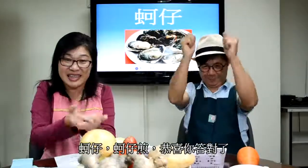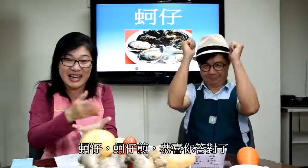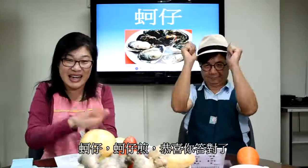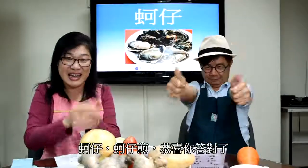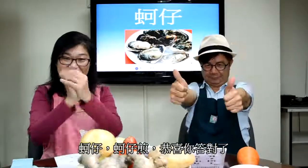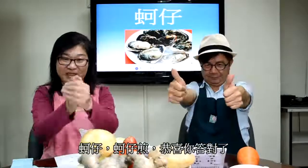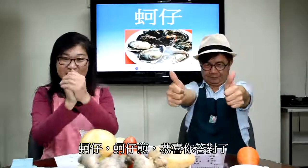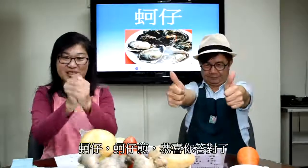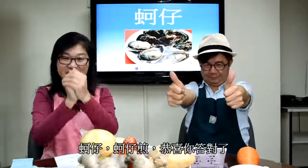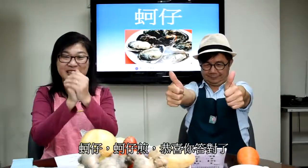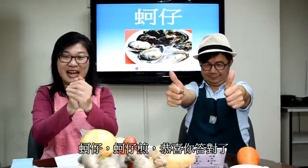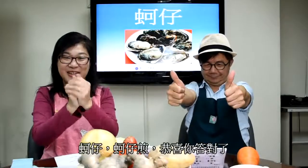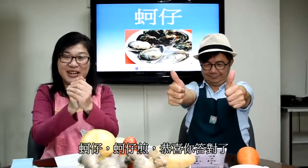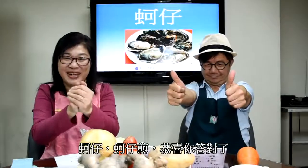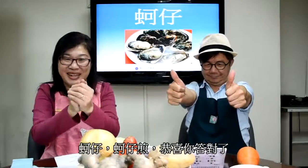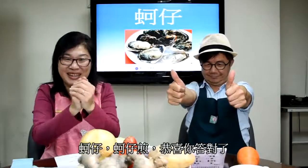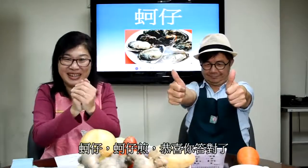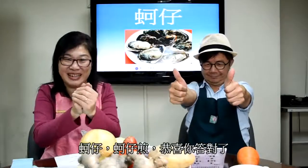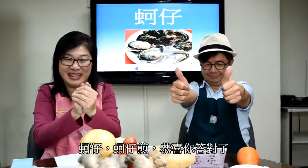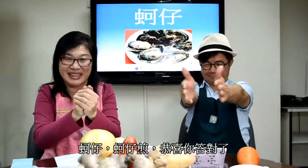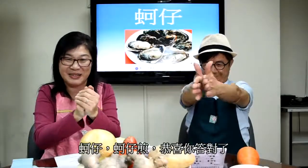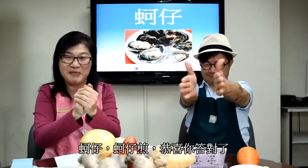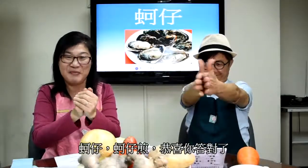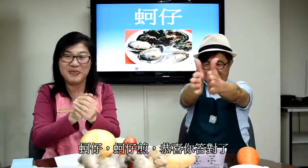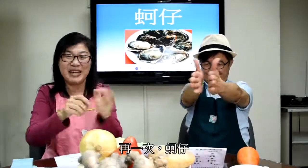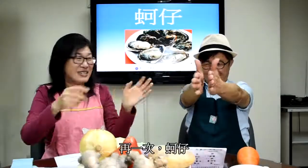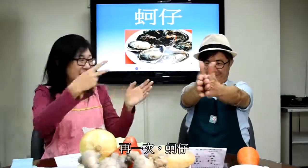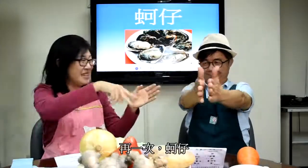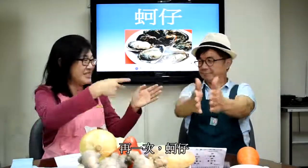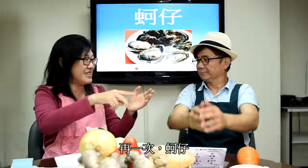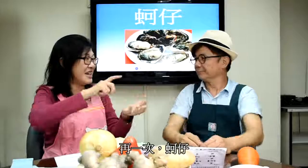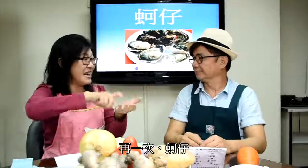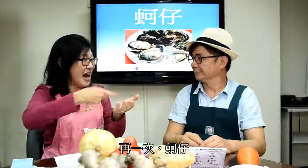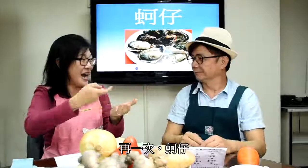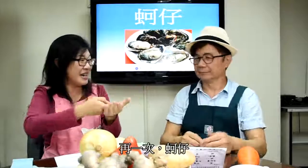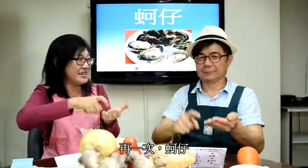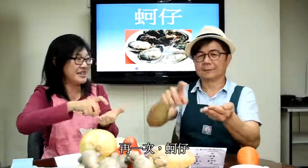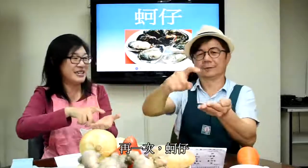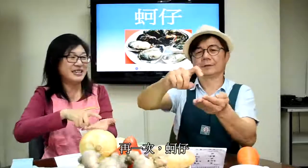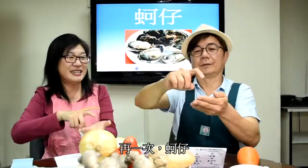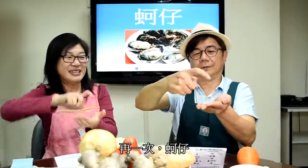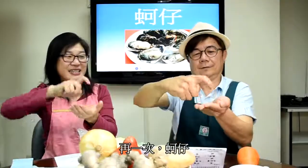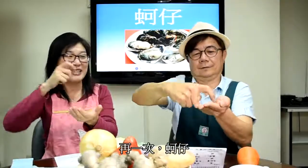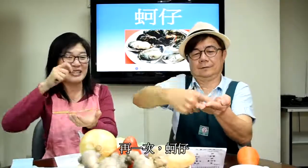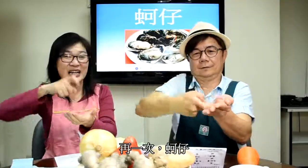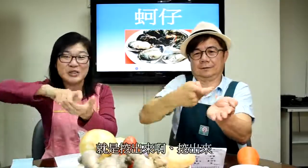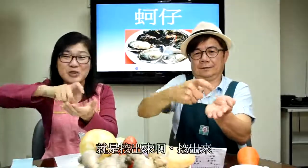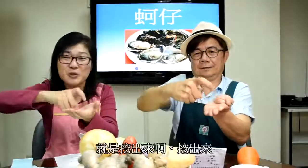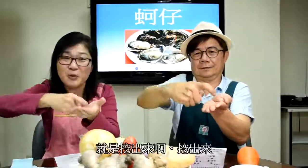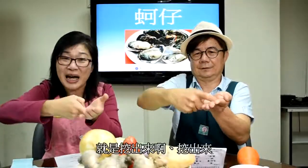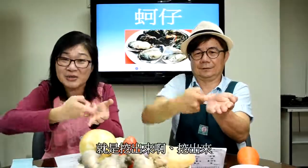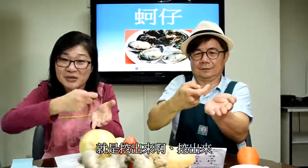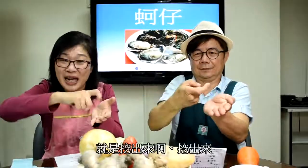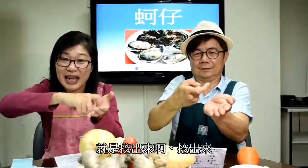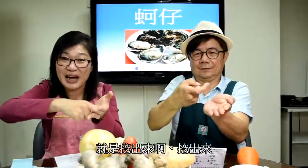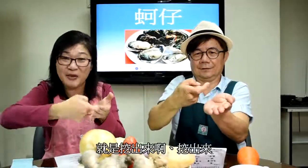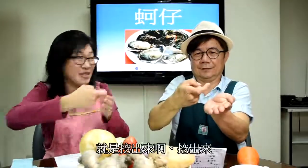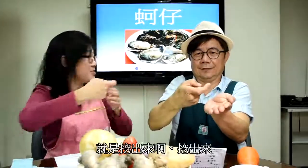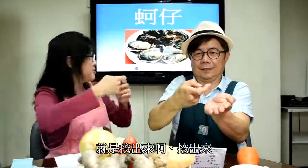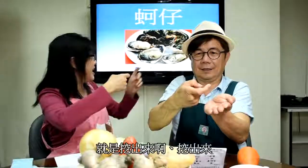煎，恭喜你答对了，再一次鹅啊，就是挖出来啊，挖出来，